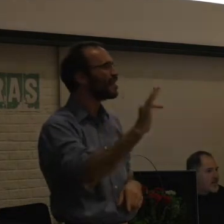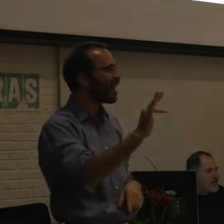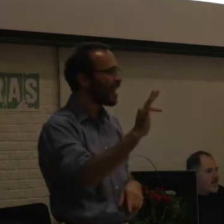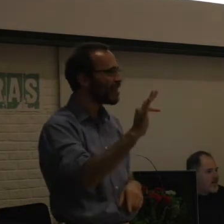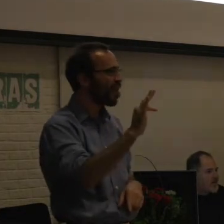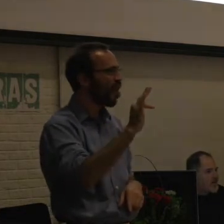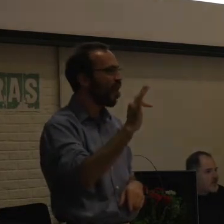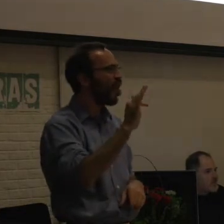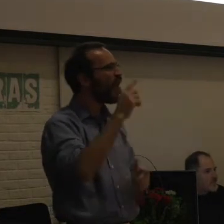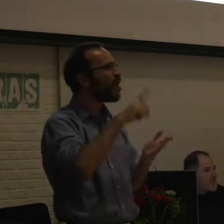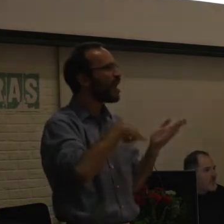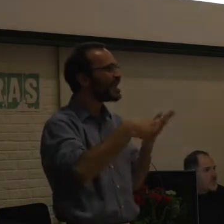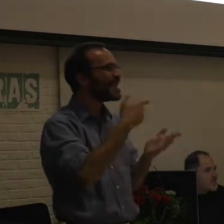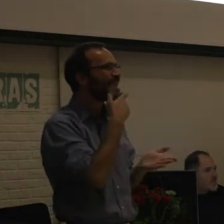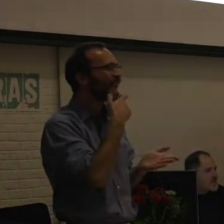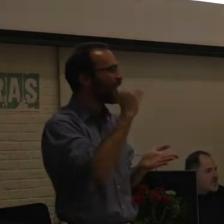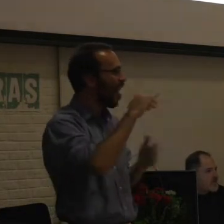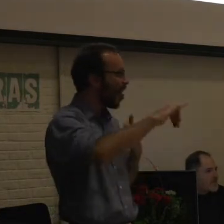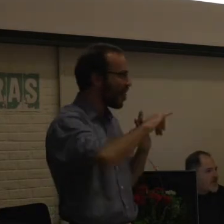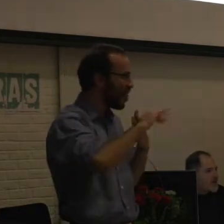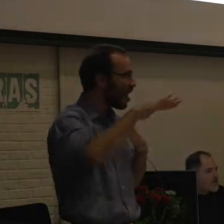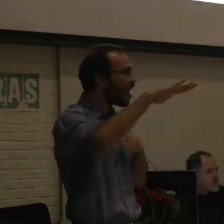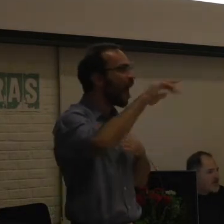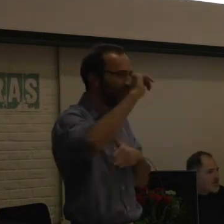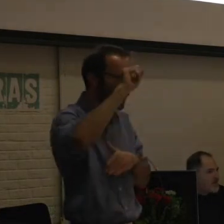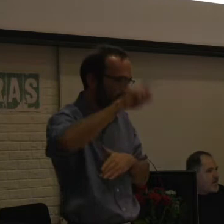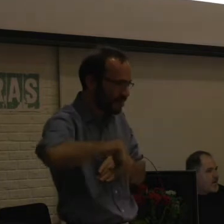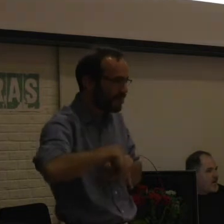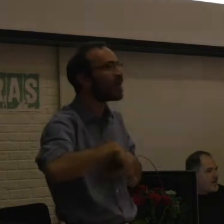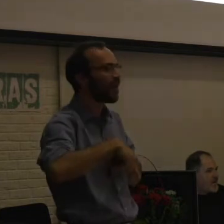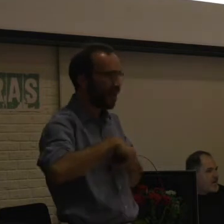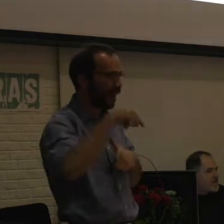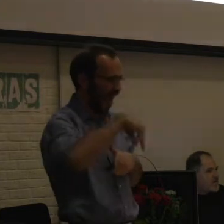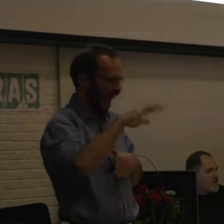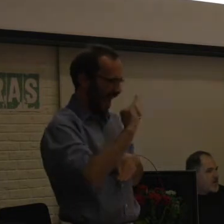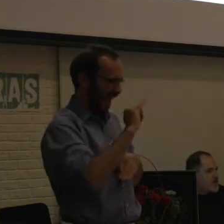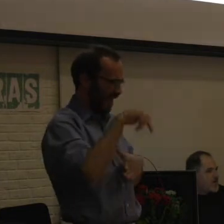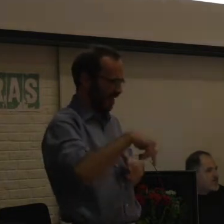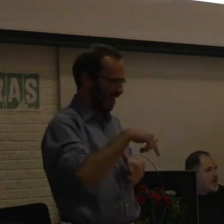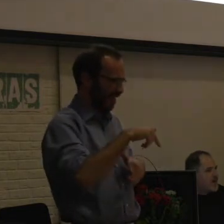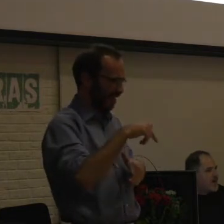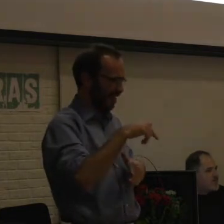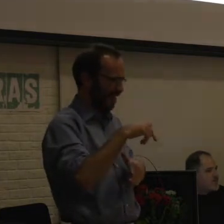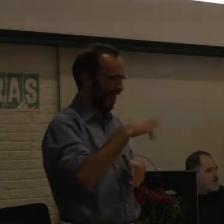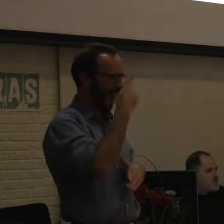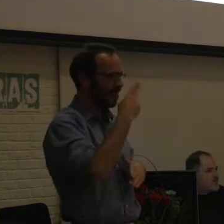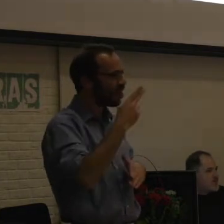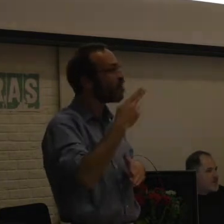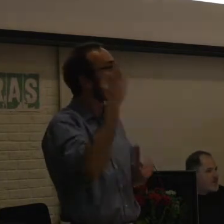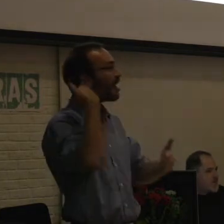de General Ricardos. Os preguntaréis, ¿Cementerio Británico? Pues sí, con la Iglesia Católica, los anglicanos no se podían enterrar